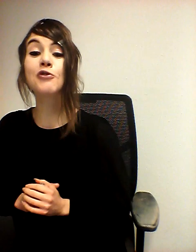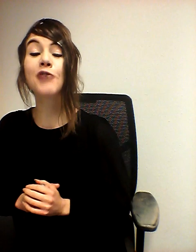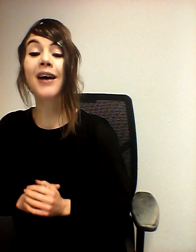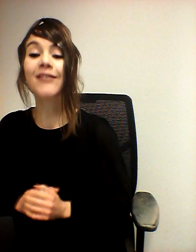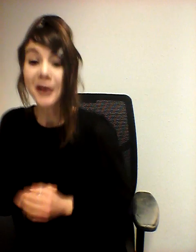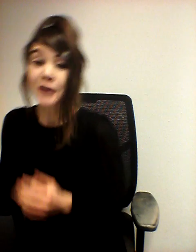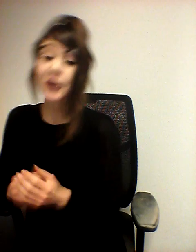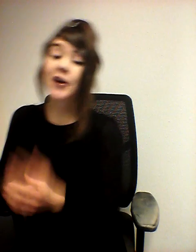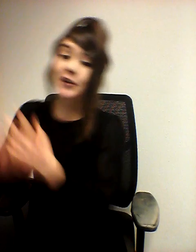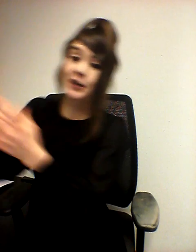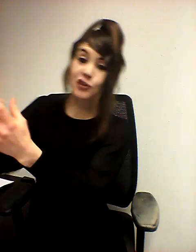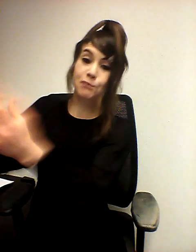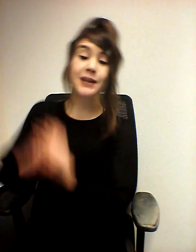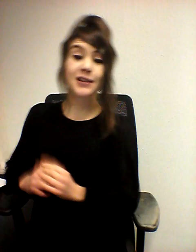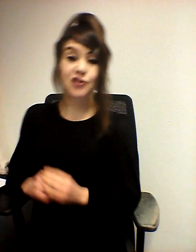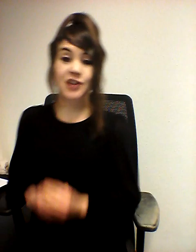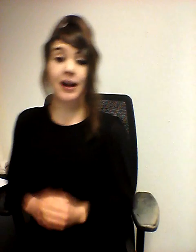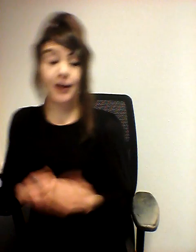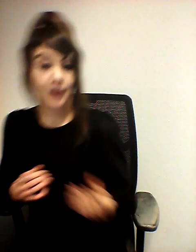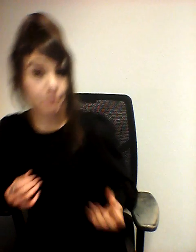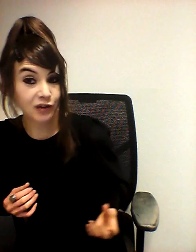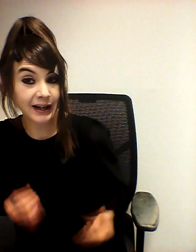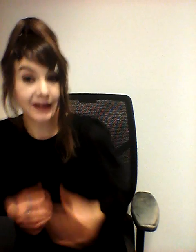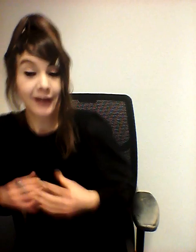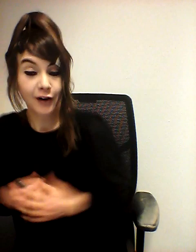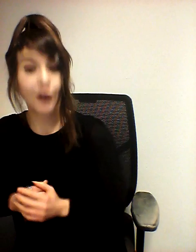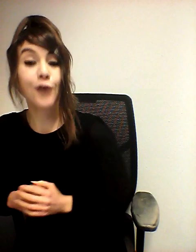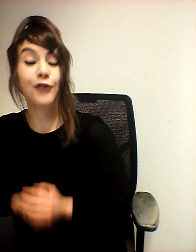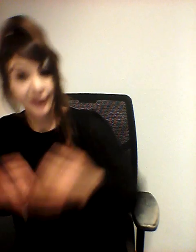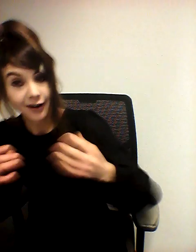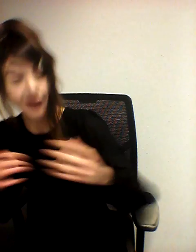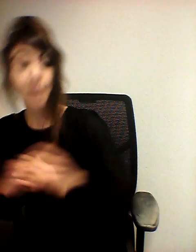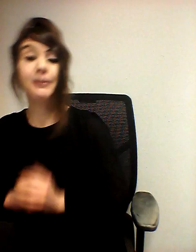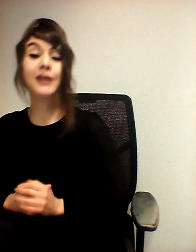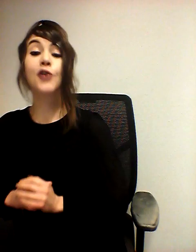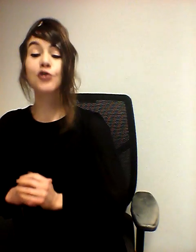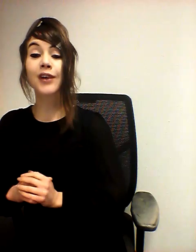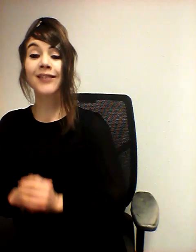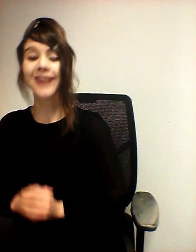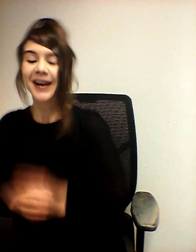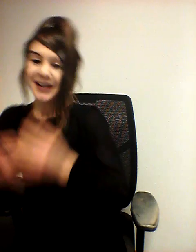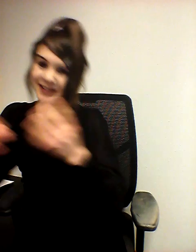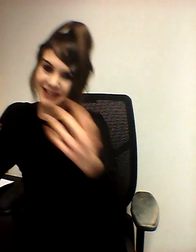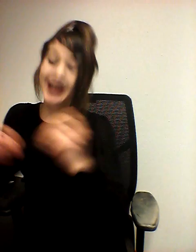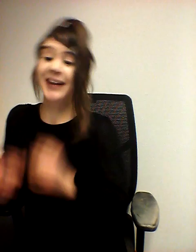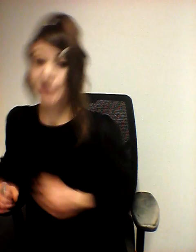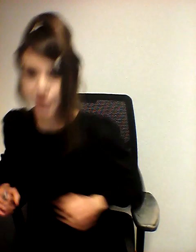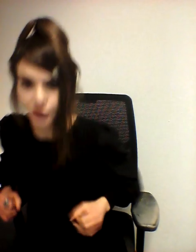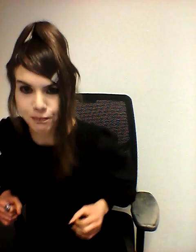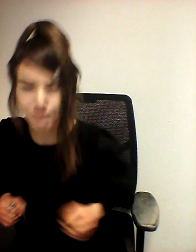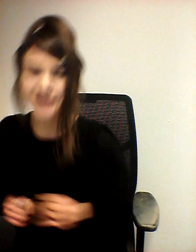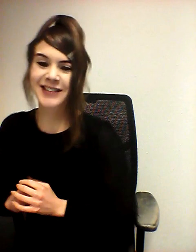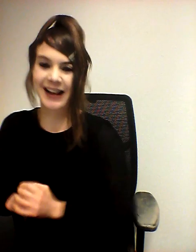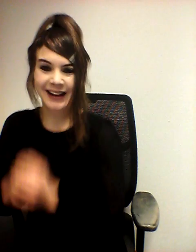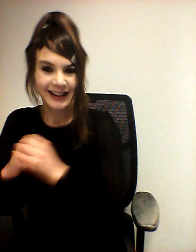aminozuren, kunnen je spiercellen beschikken over aminozuren? Zijn je spiercellen